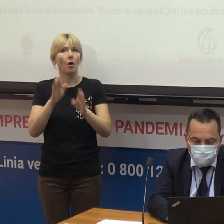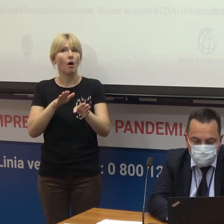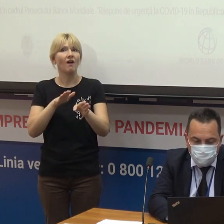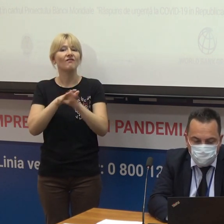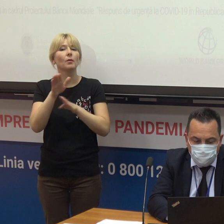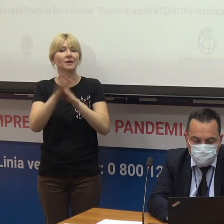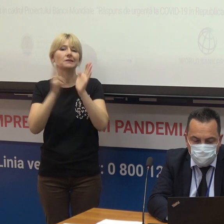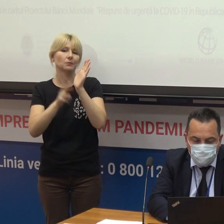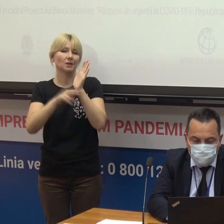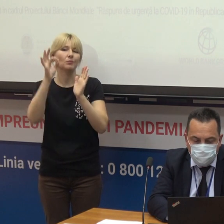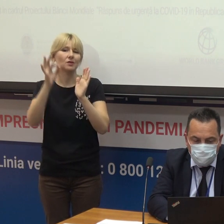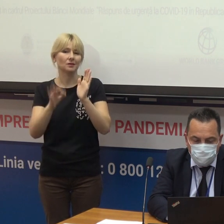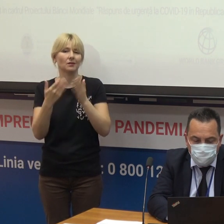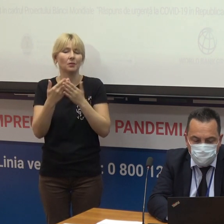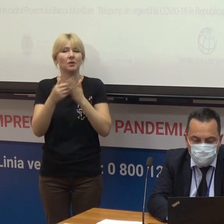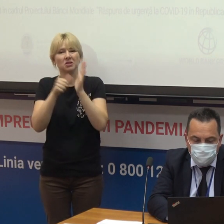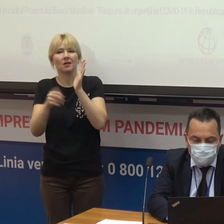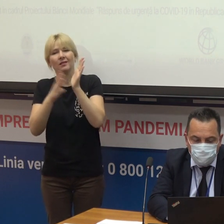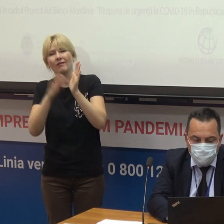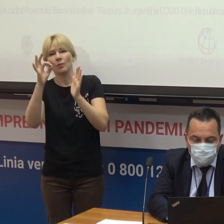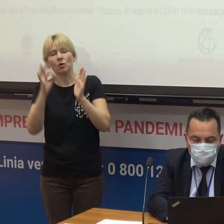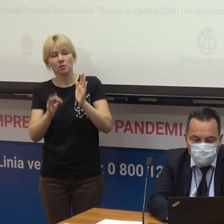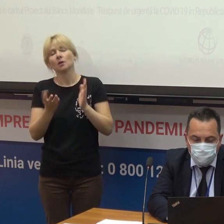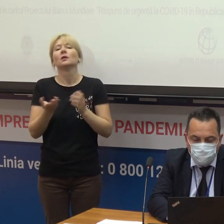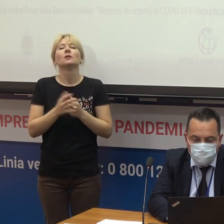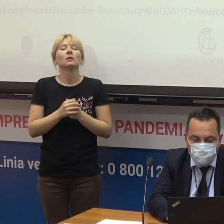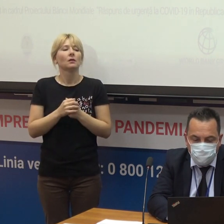aproape 70%, 69%, ce